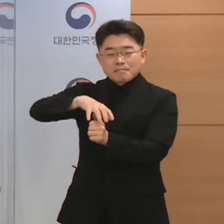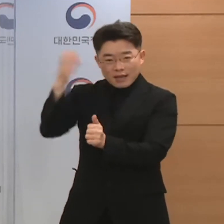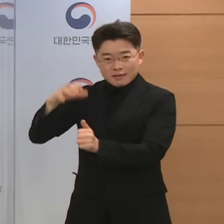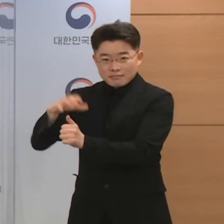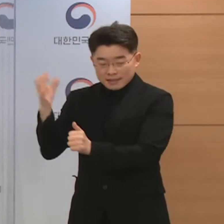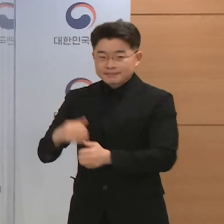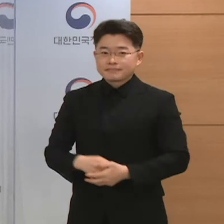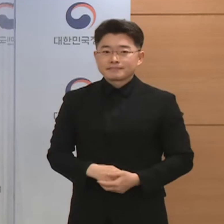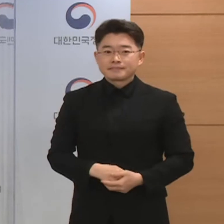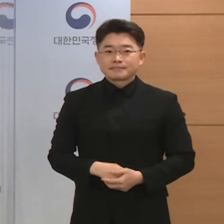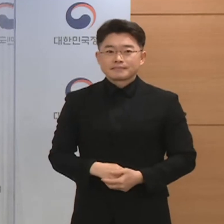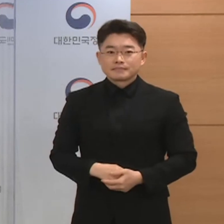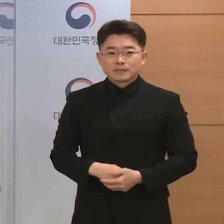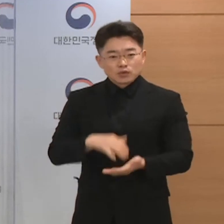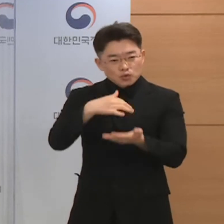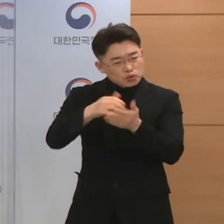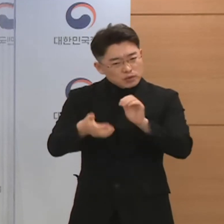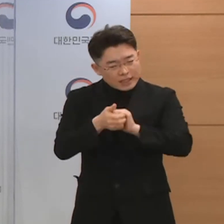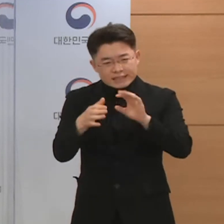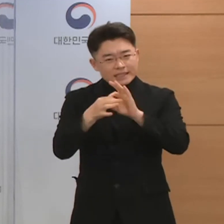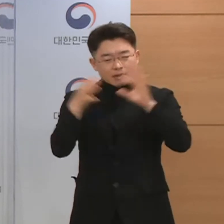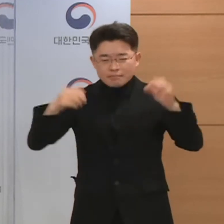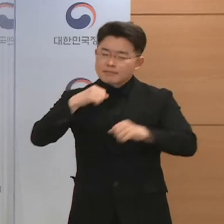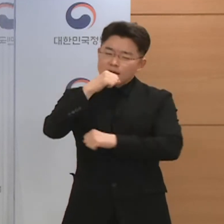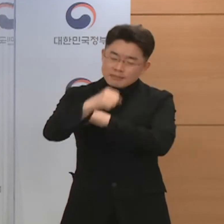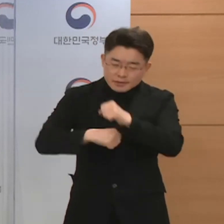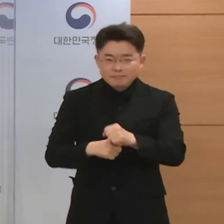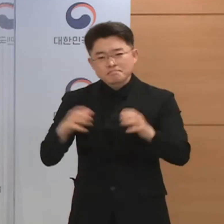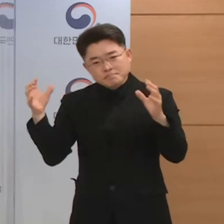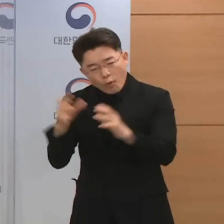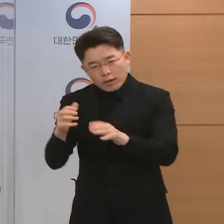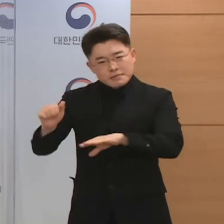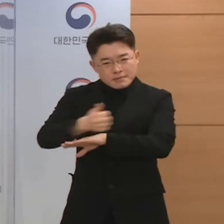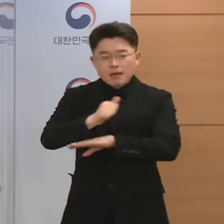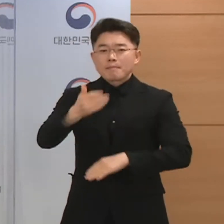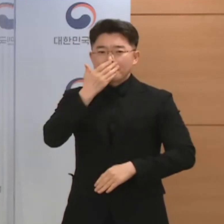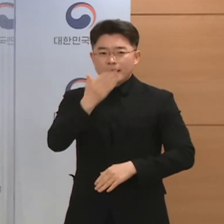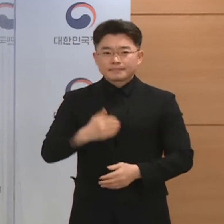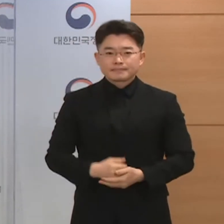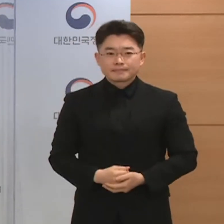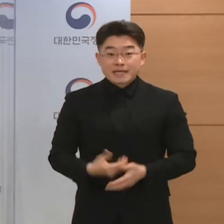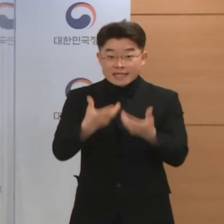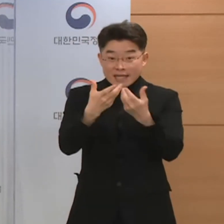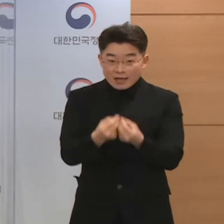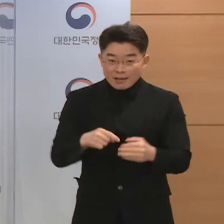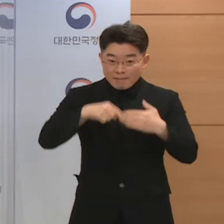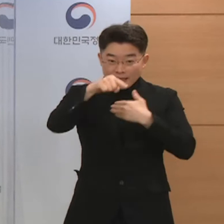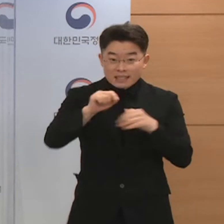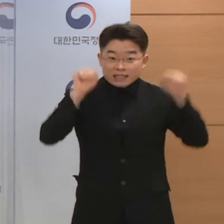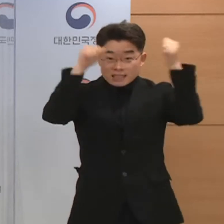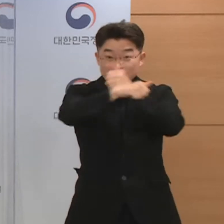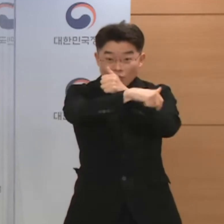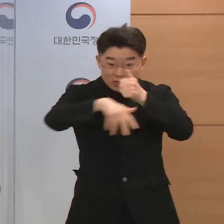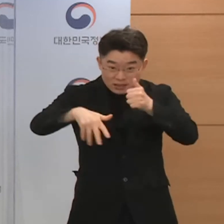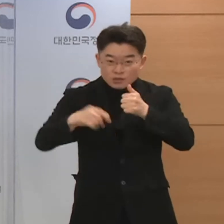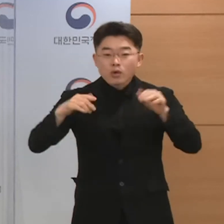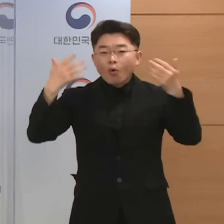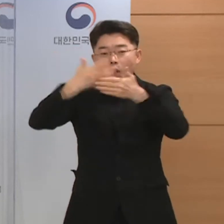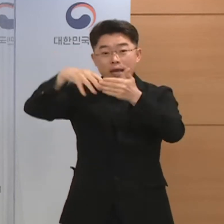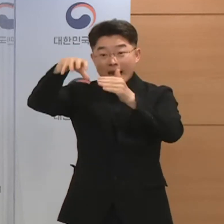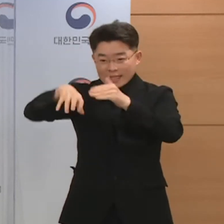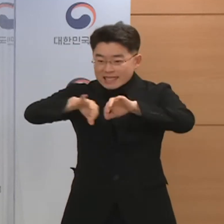제외되어 인원 제한과 무관하게 이용이 가능해집니다. 이에 대해 스포츠 관람이나 영화관 등의 별도의